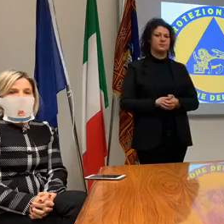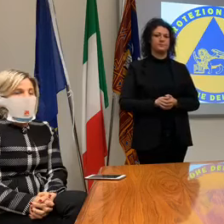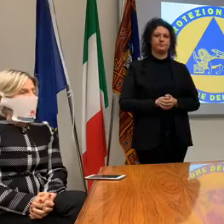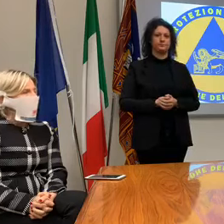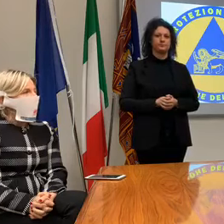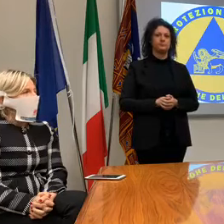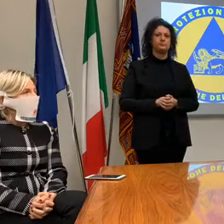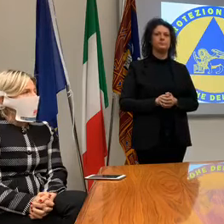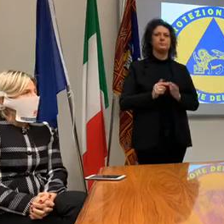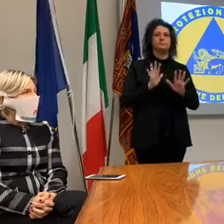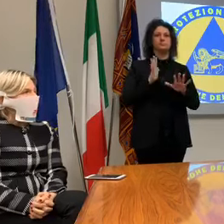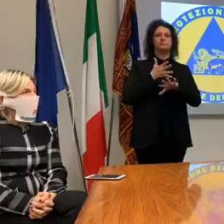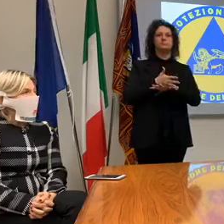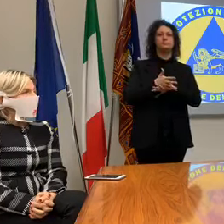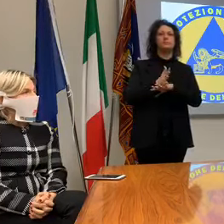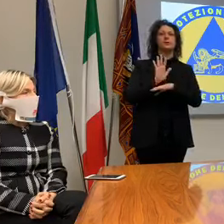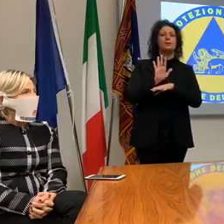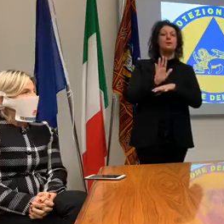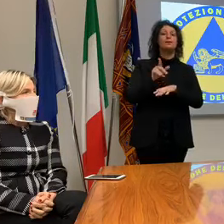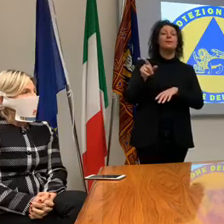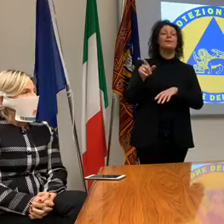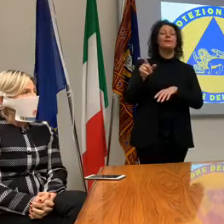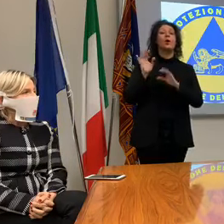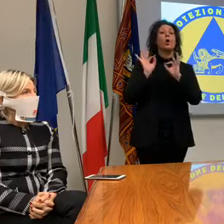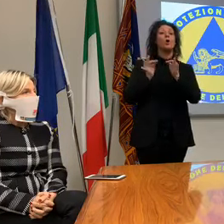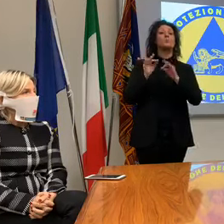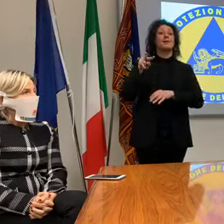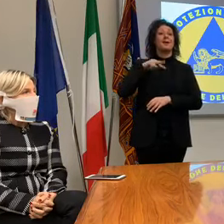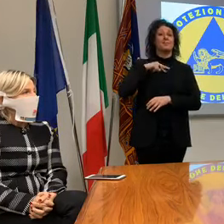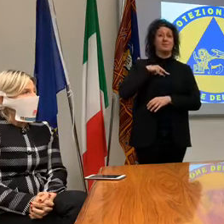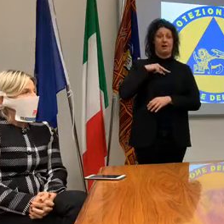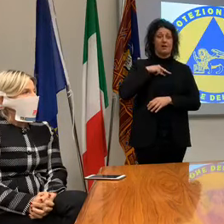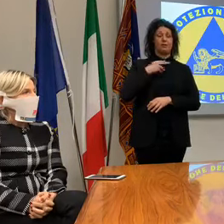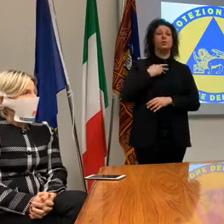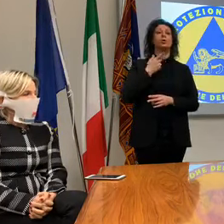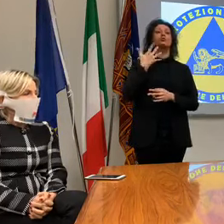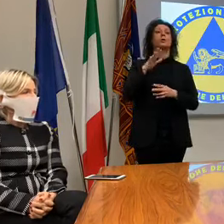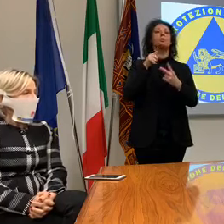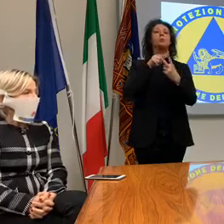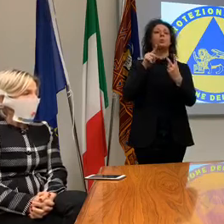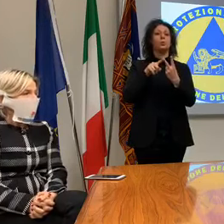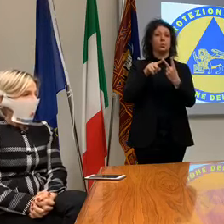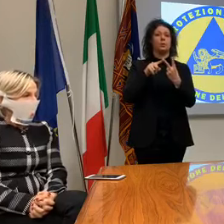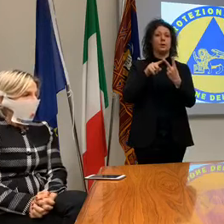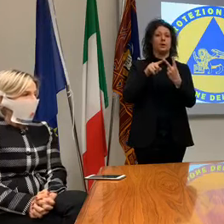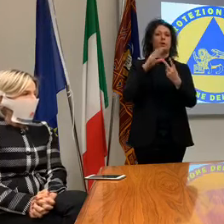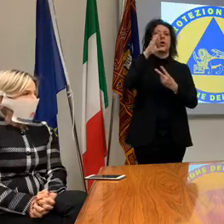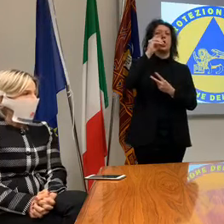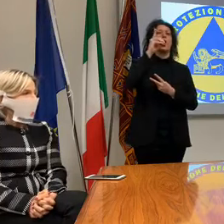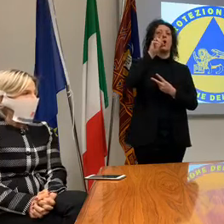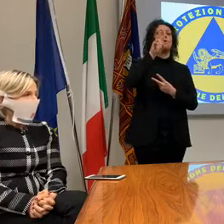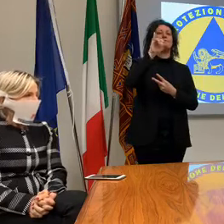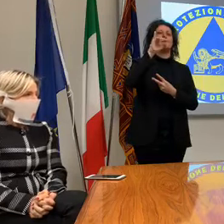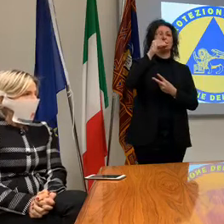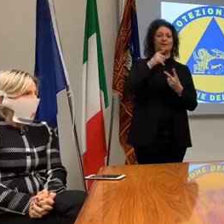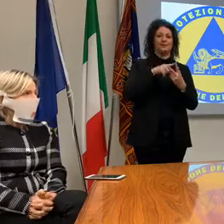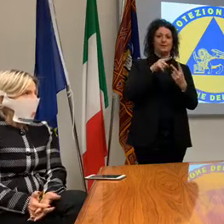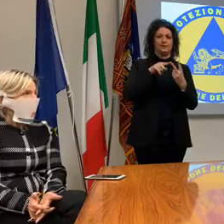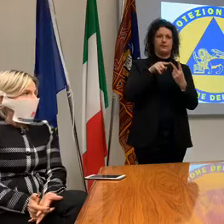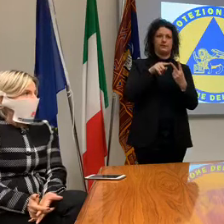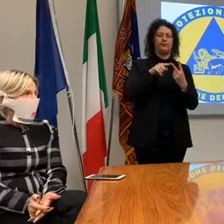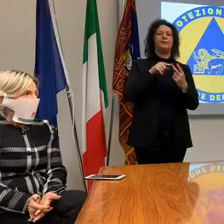Peraltro i privati, tanto per dire, abbiamo fatto 2 ospedali Covid Center, che sono Villa Salus e San